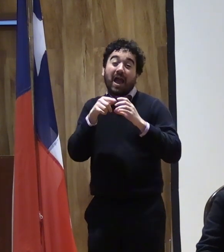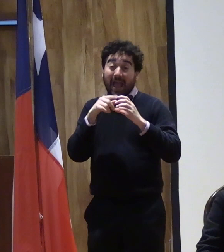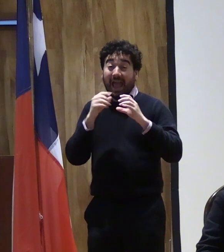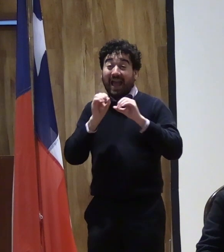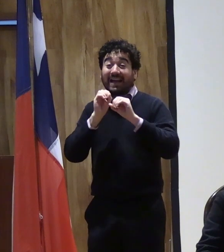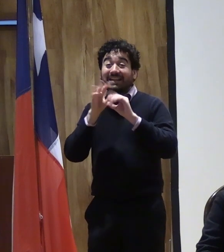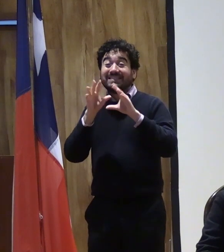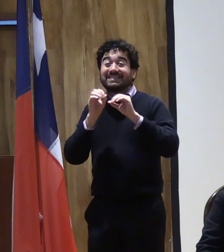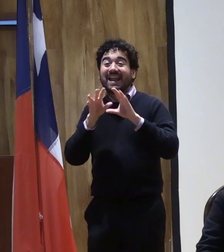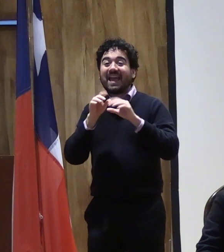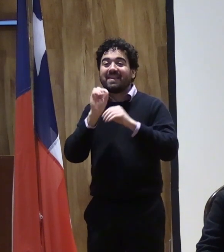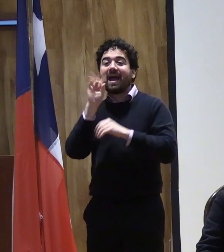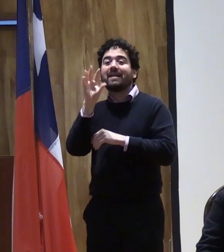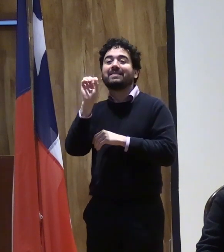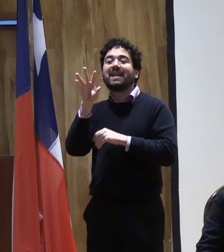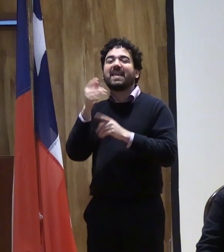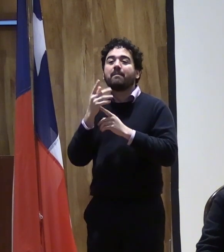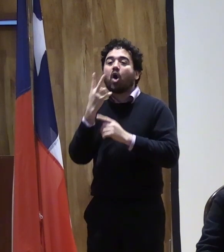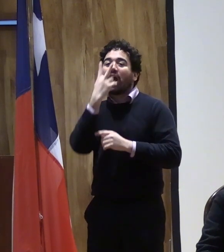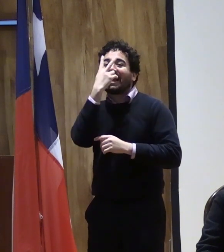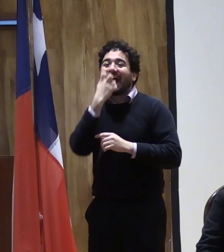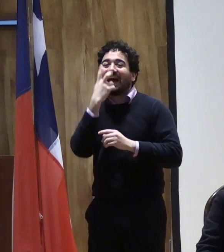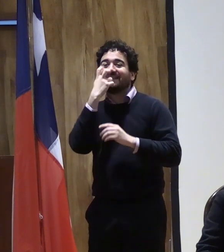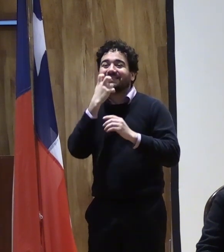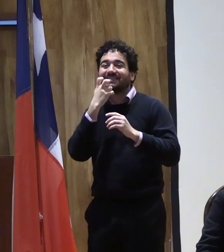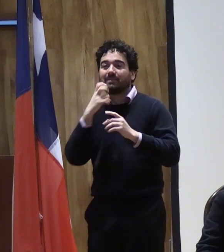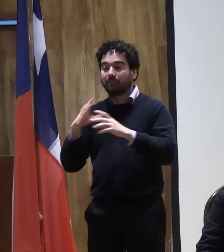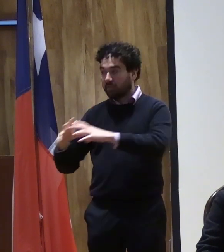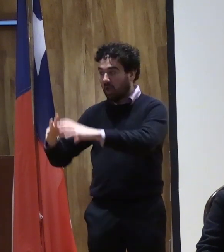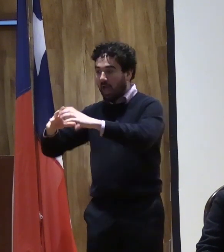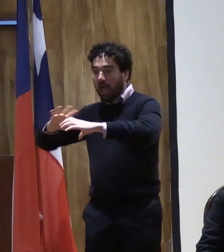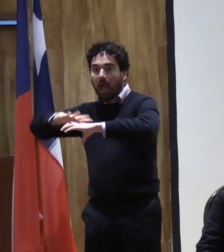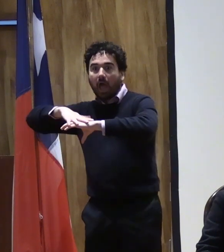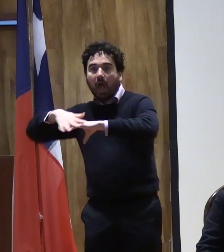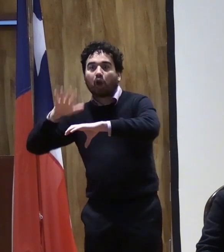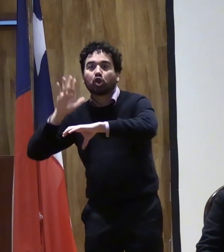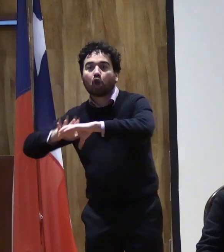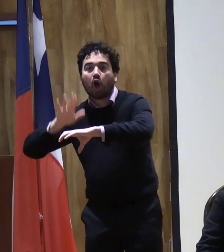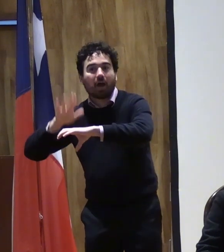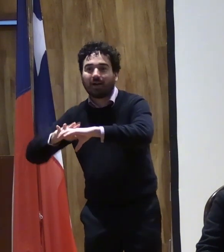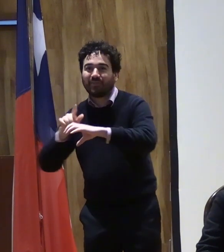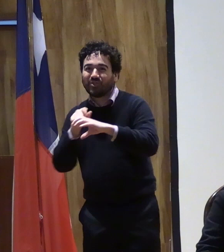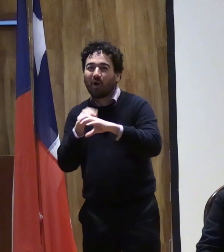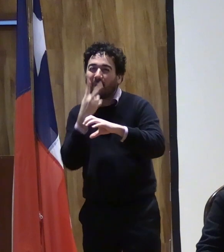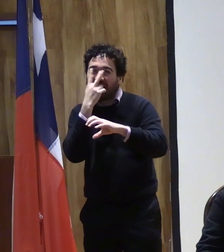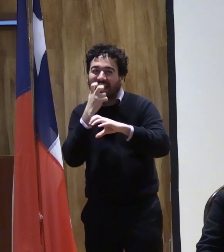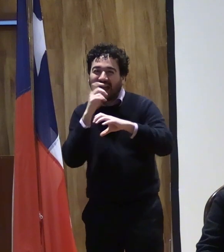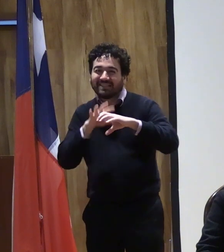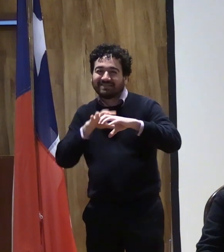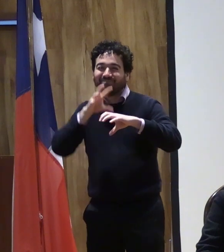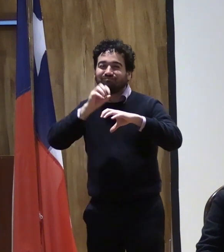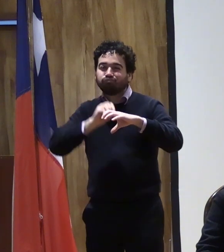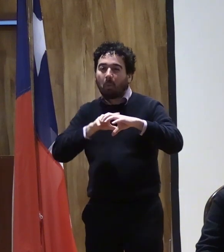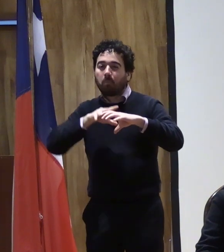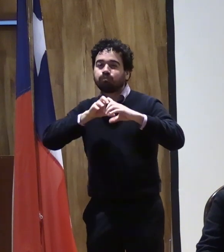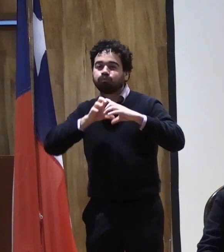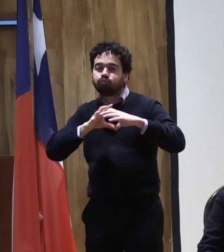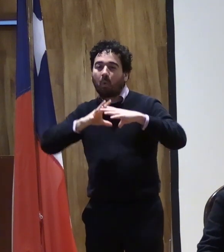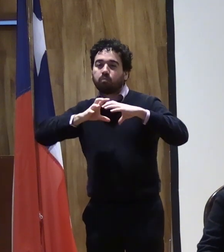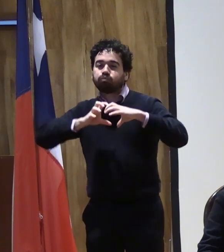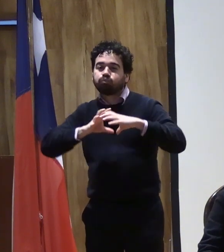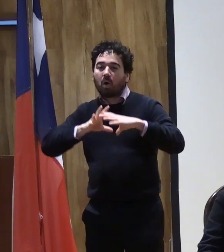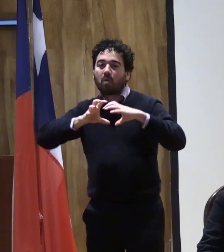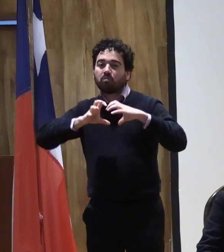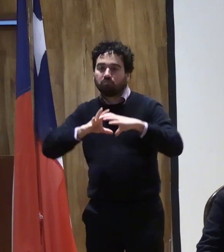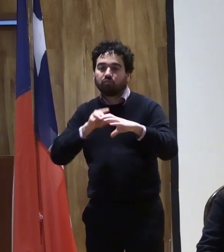estrella es una bola de gas. La estrella no es como las bolas de billar, bueno, no. La amarilla, creo que era la 3, no sé. Ya hace mucho